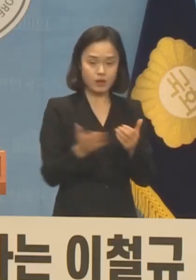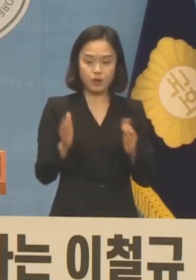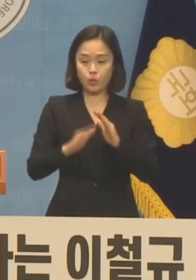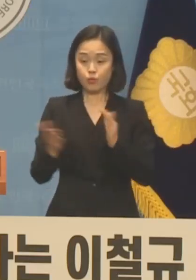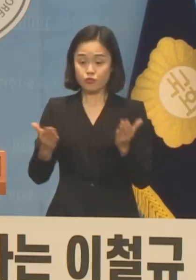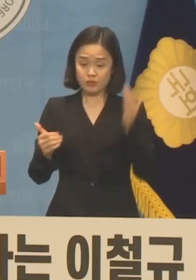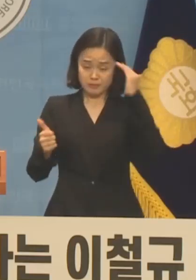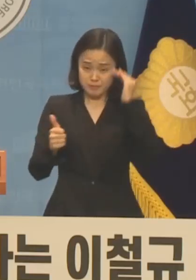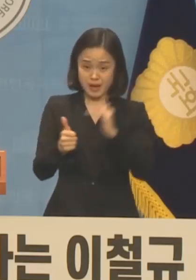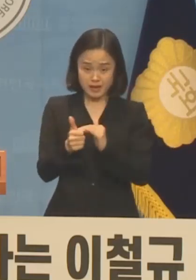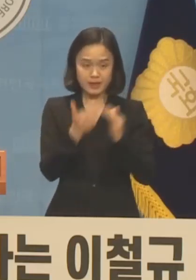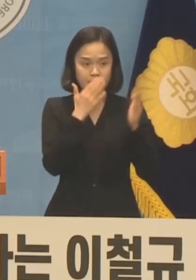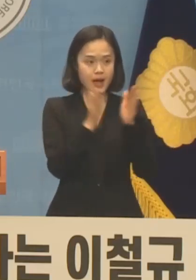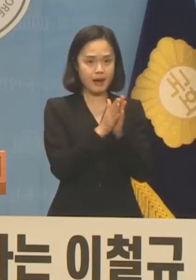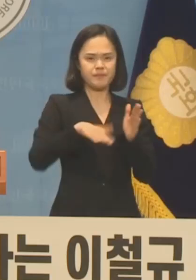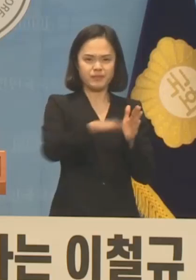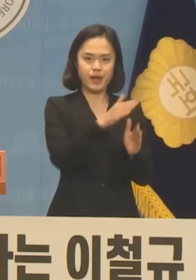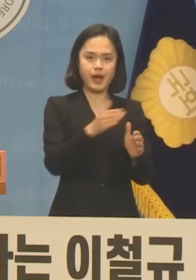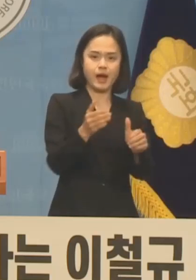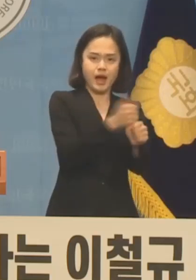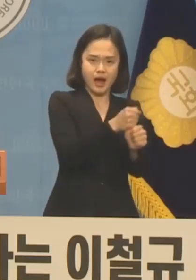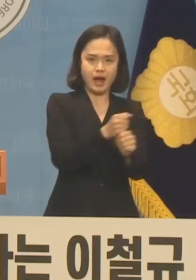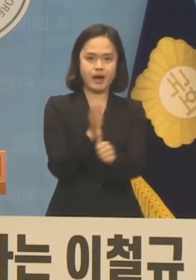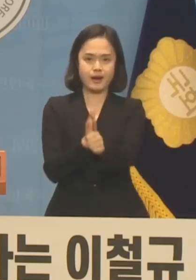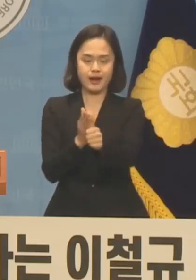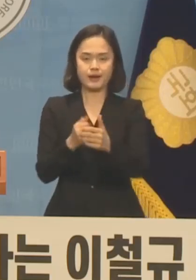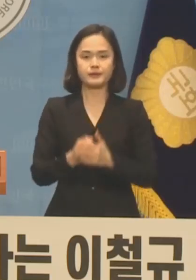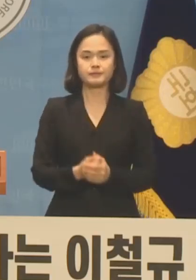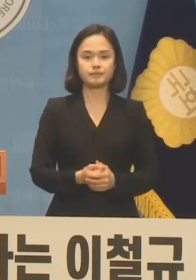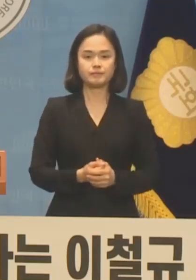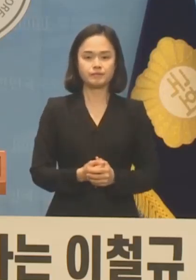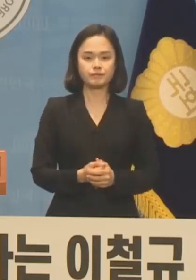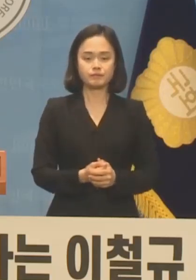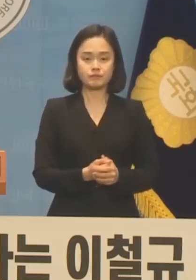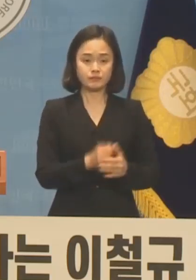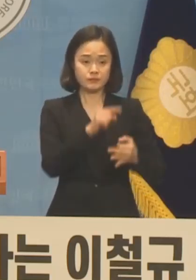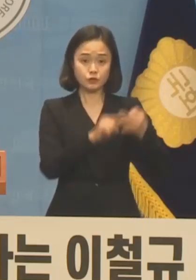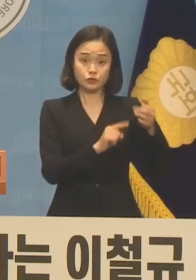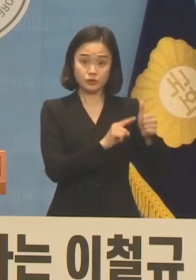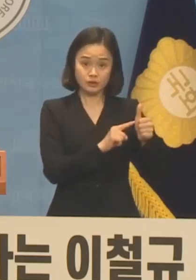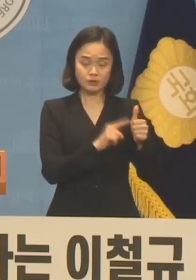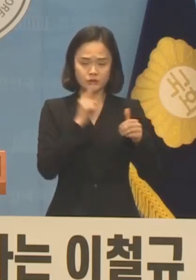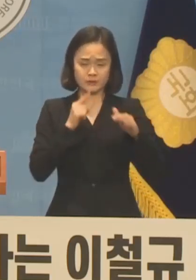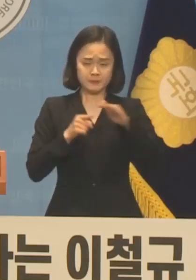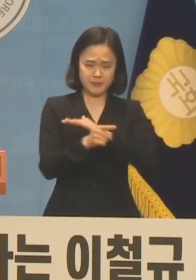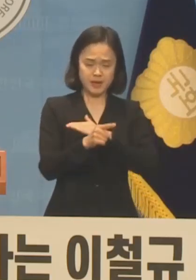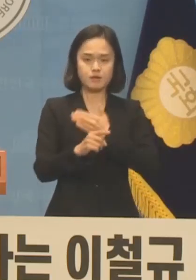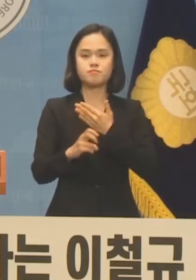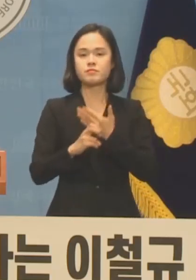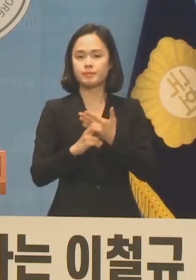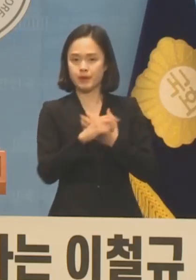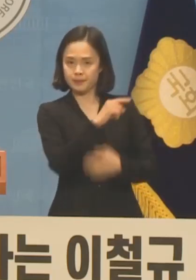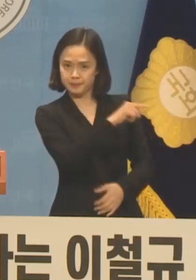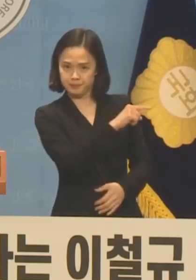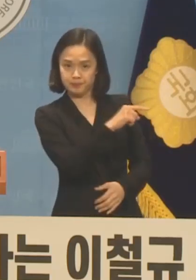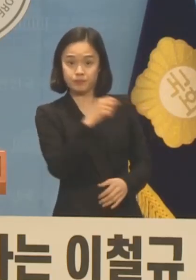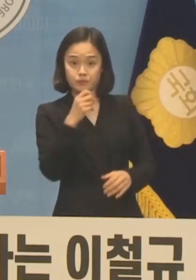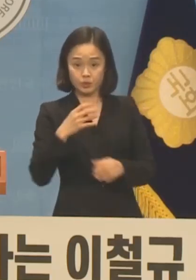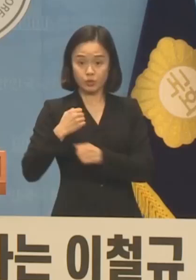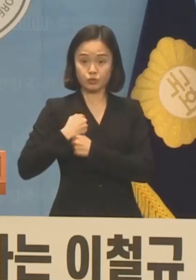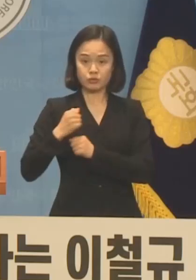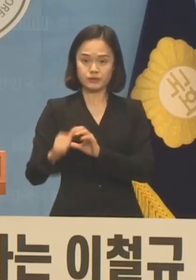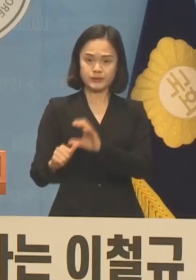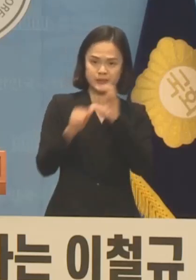대통령 윤석열은 2024년 12월 3일 위헌 위법한 비상계엄을 선포했습니다. 또한 군경을 동원하여